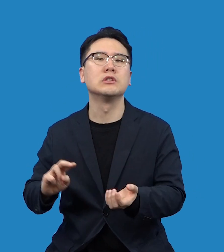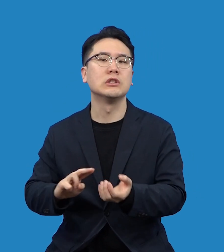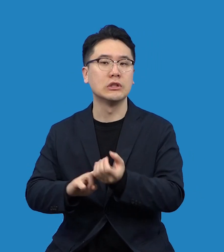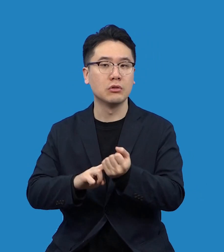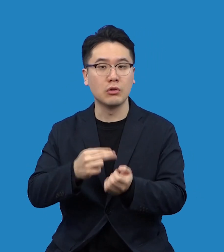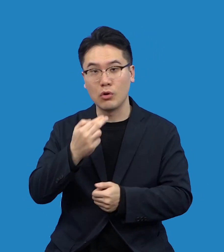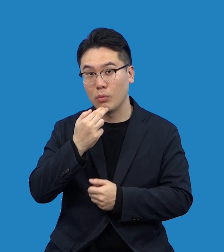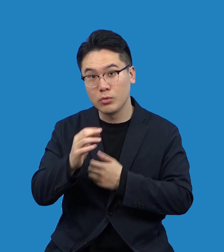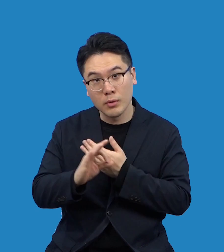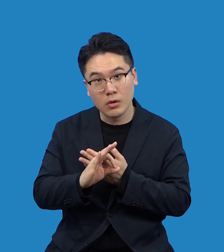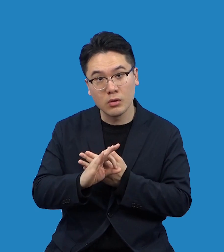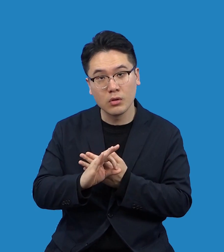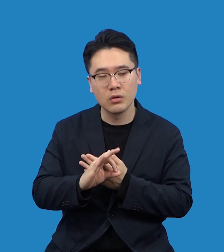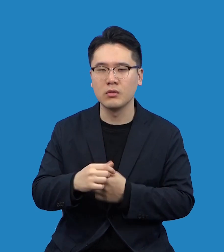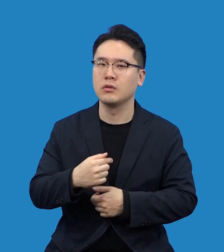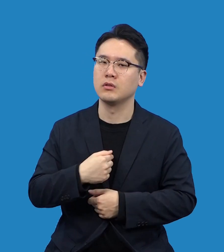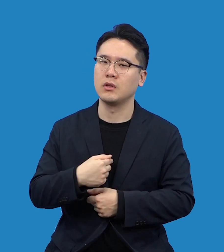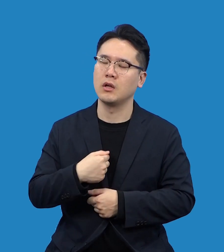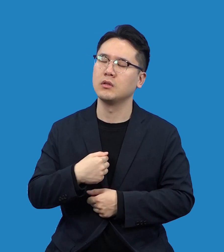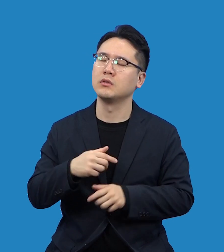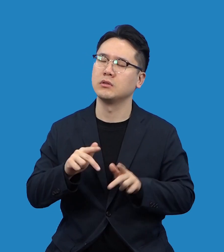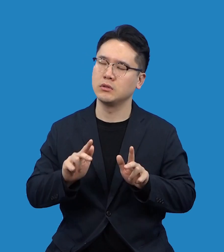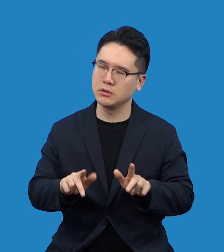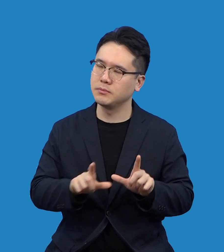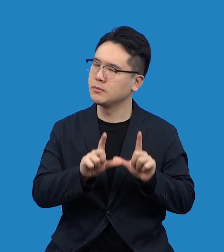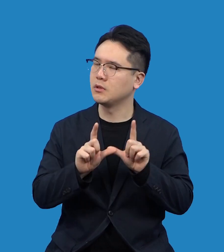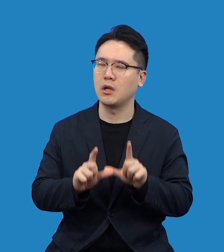수 없다. 그런 얘기예요.